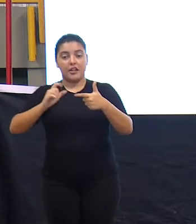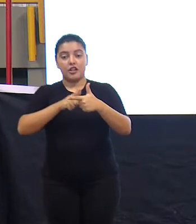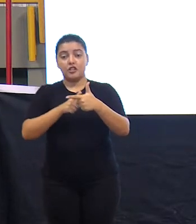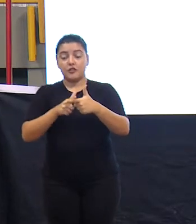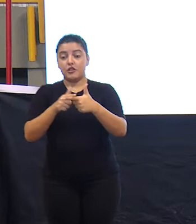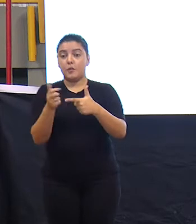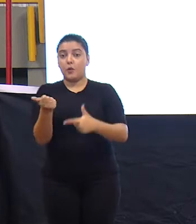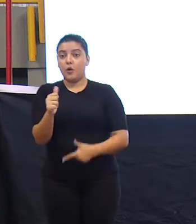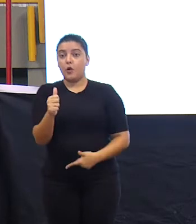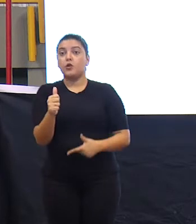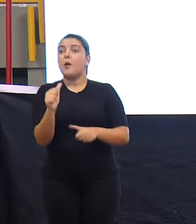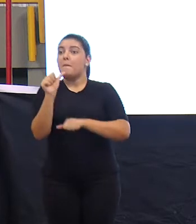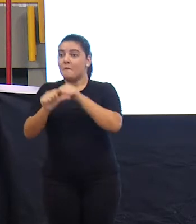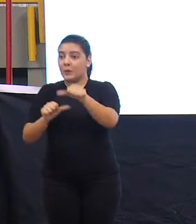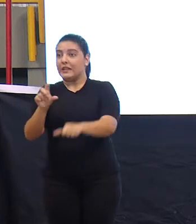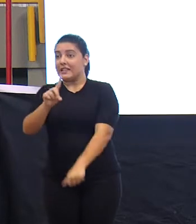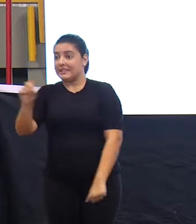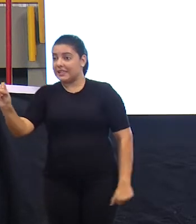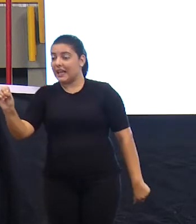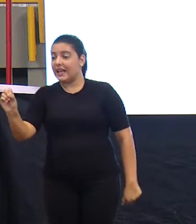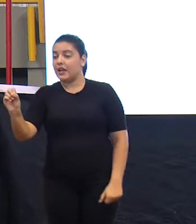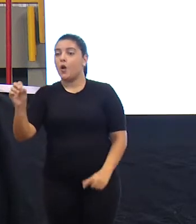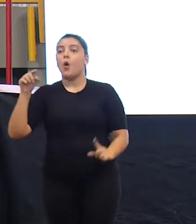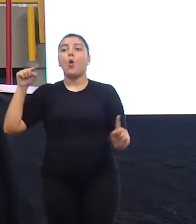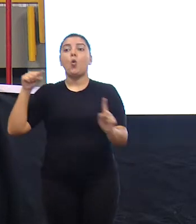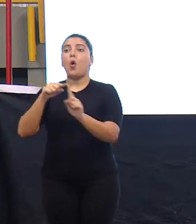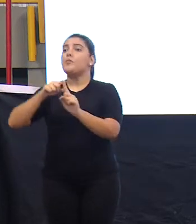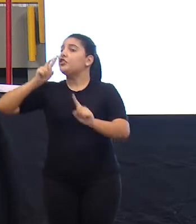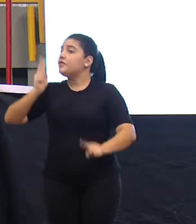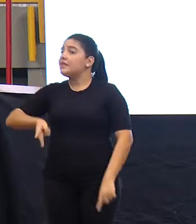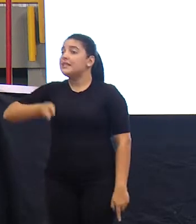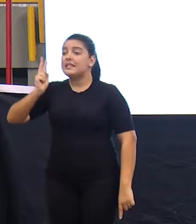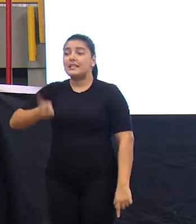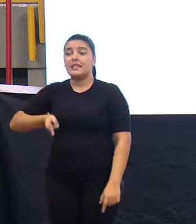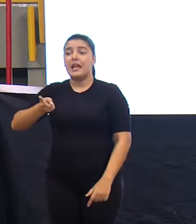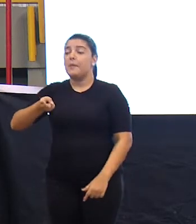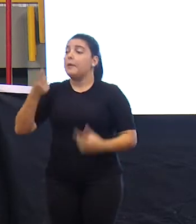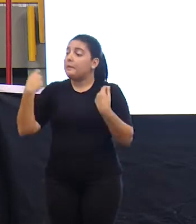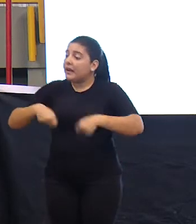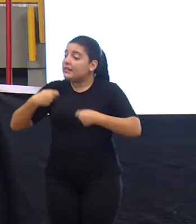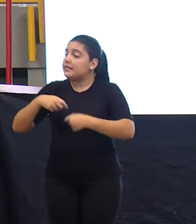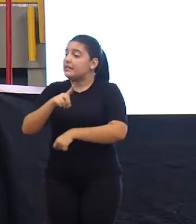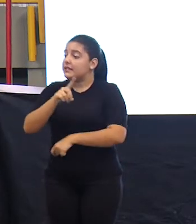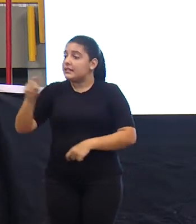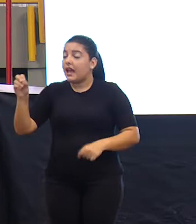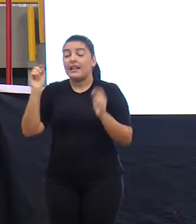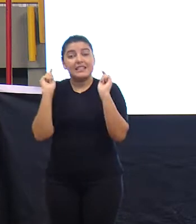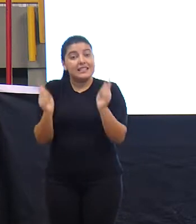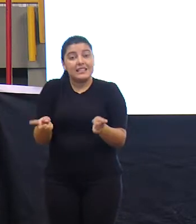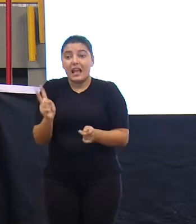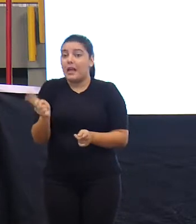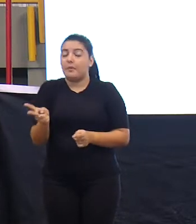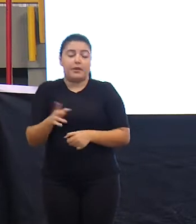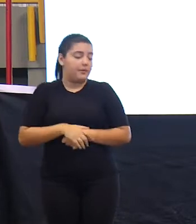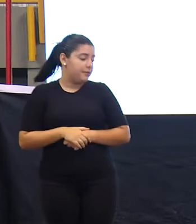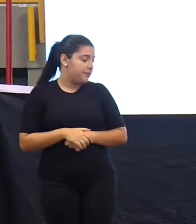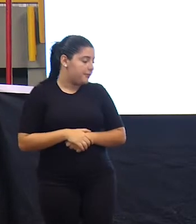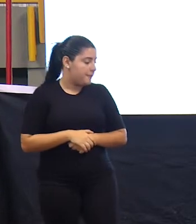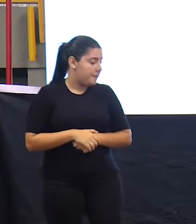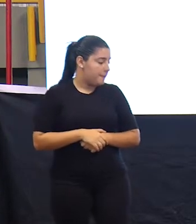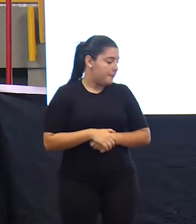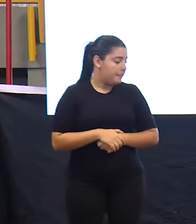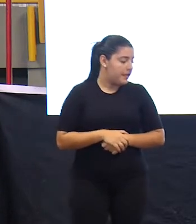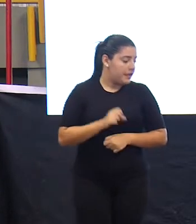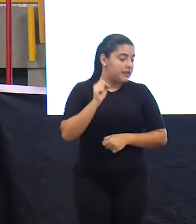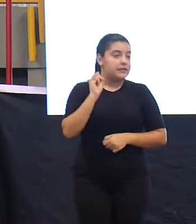11, ele vira 100. Porque o meu objetivo é sempre forçar o denominador virar 100. Ora, então se eu